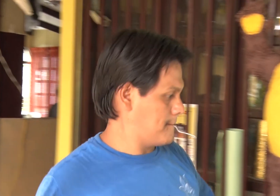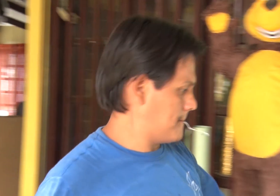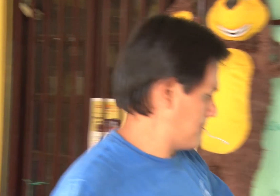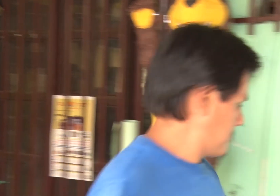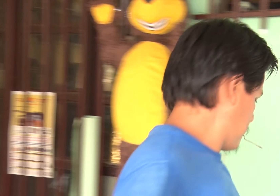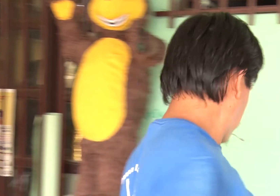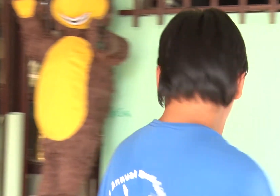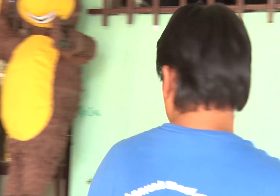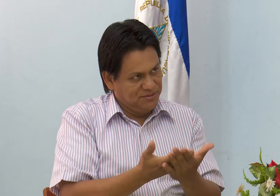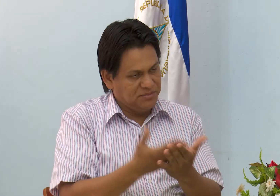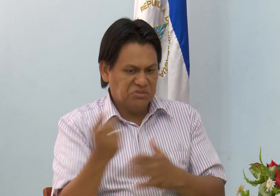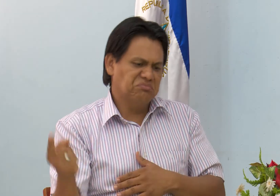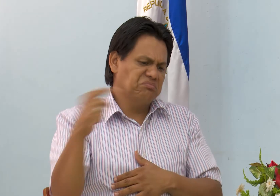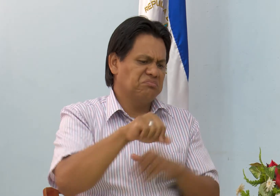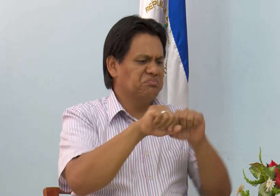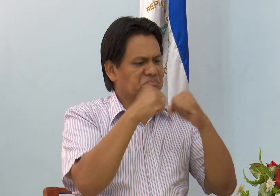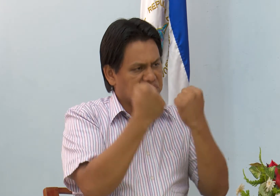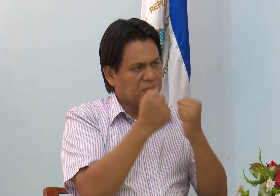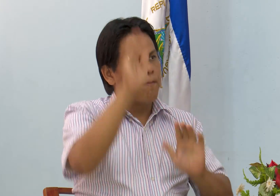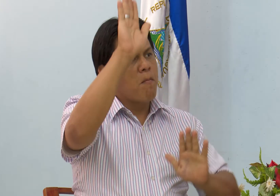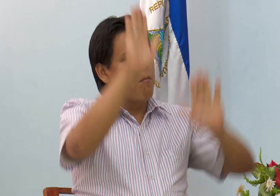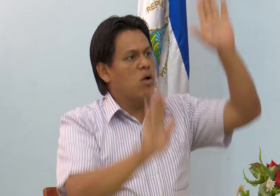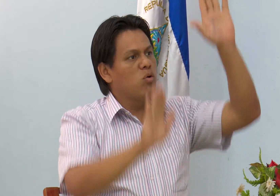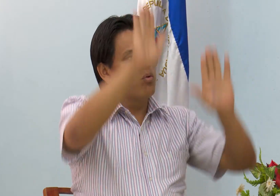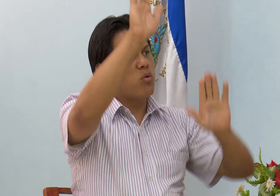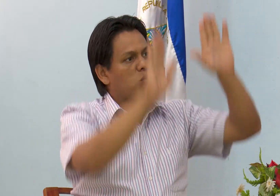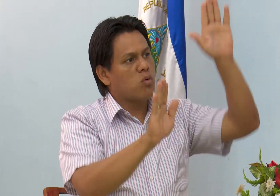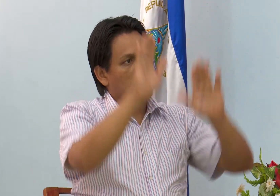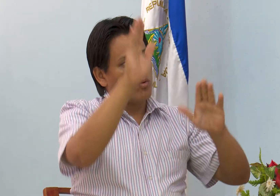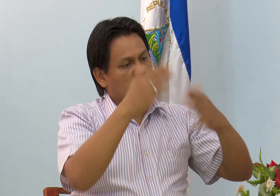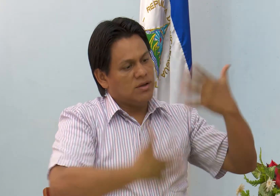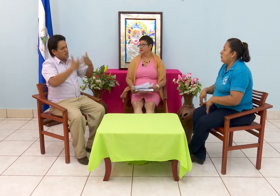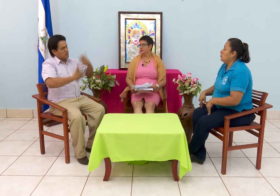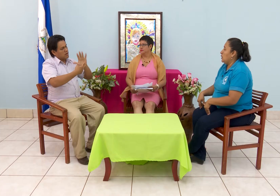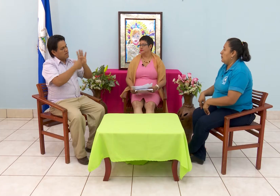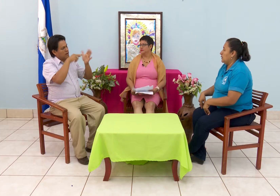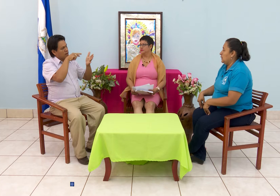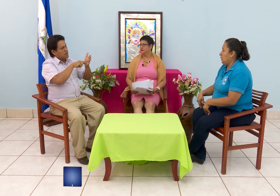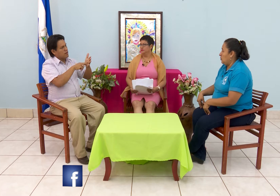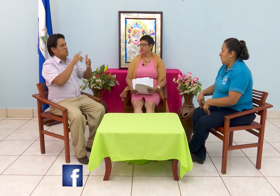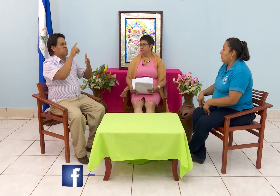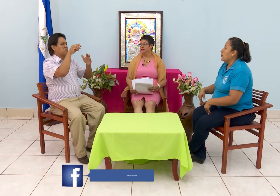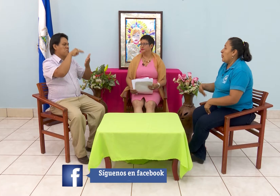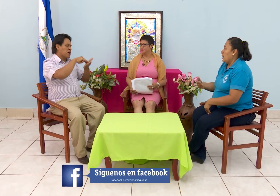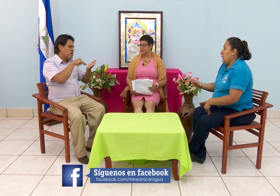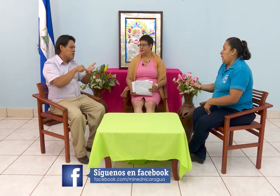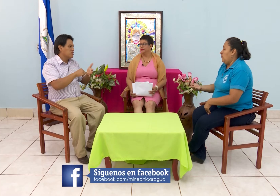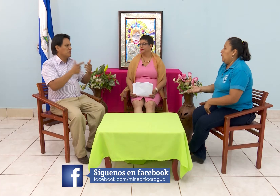en la Escuela de Educación Especial, donde nosotros poníamos en práctica los conocimientos que teníamos por la parte teórica. Por